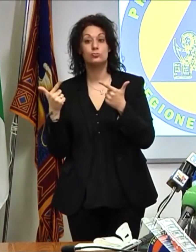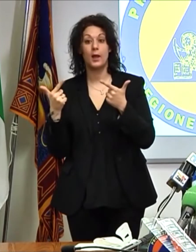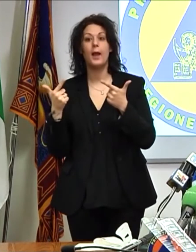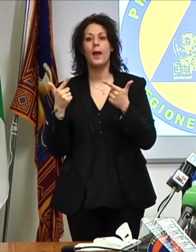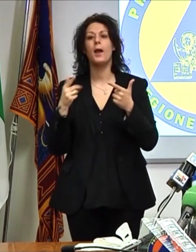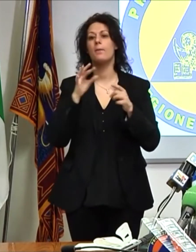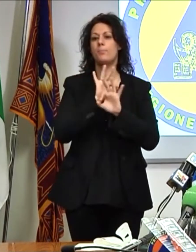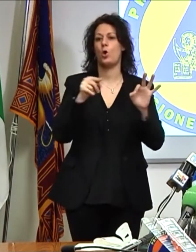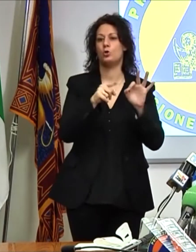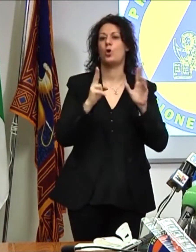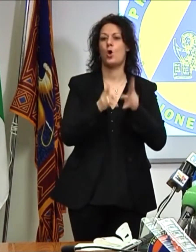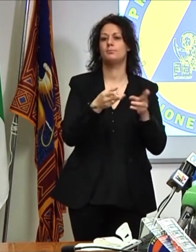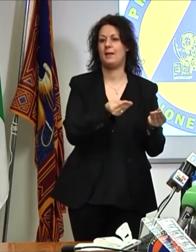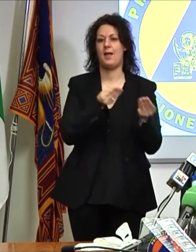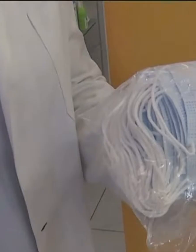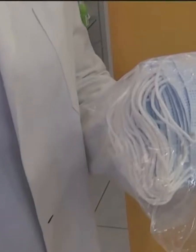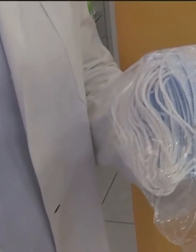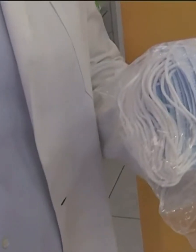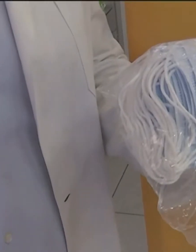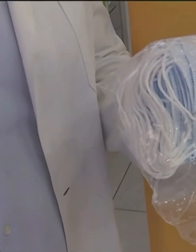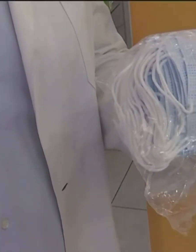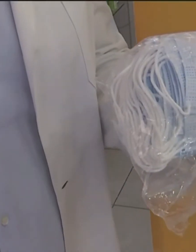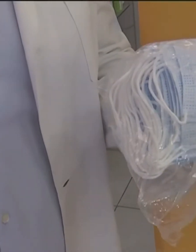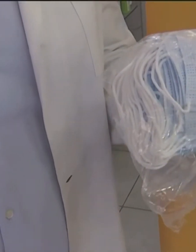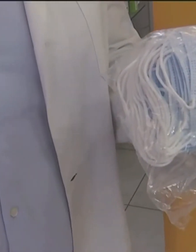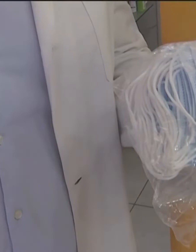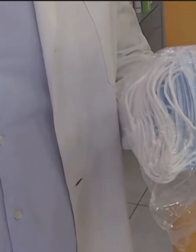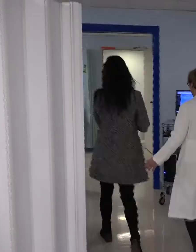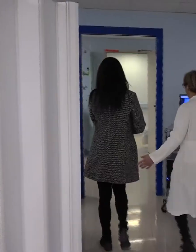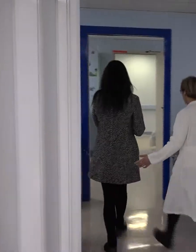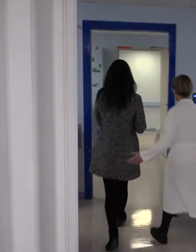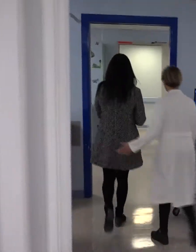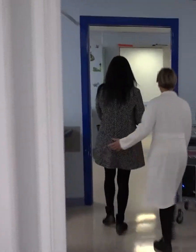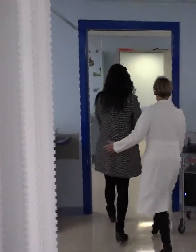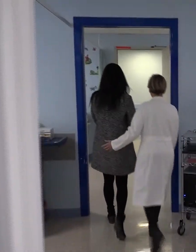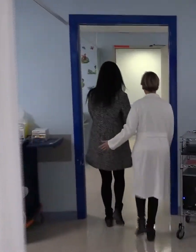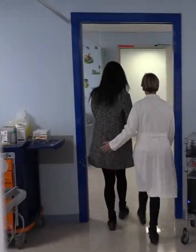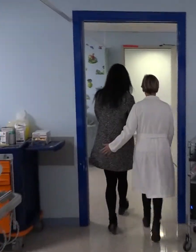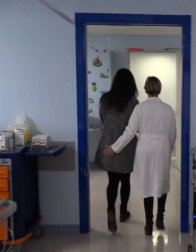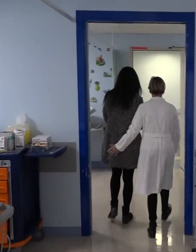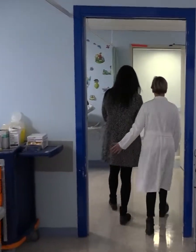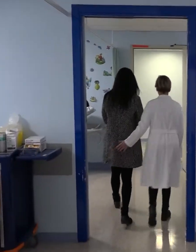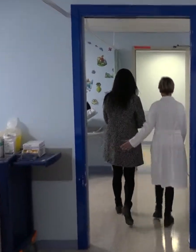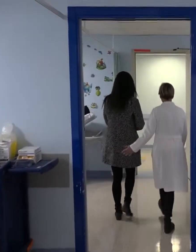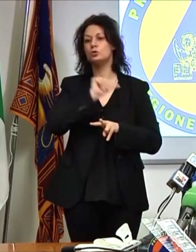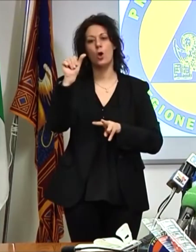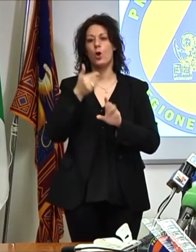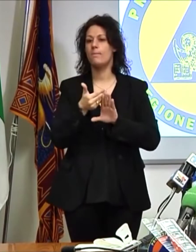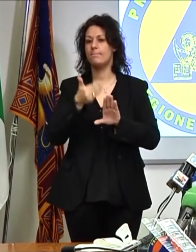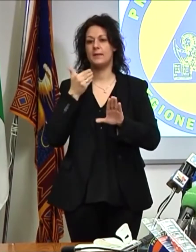vengono consegnate dalla Protezione Civile, quelle a Montrasio. Le visite saranno solo su prenotazione, su appuntamento e